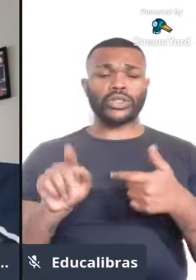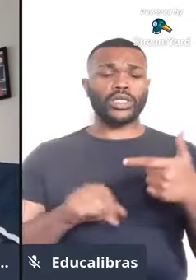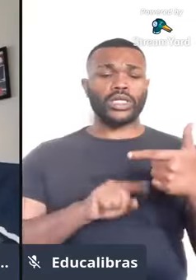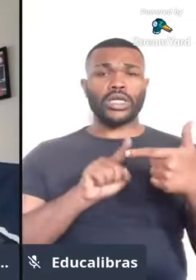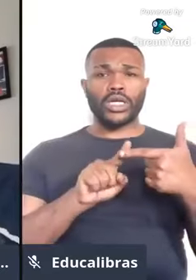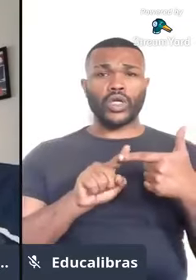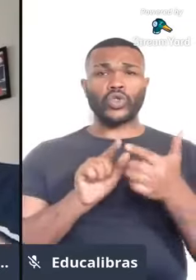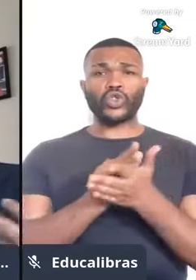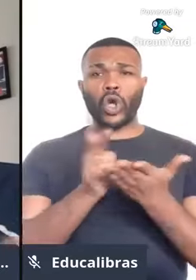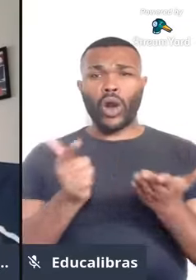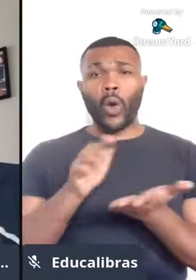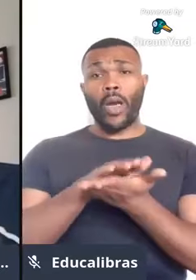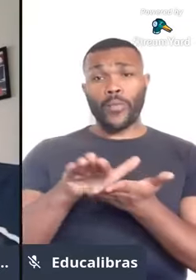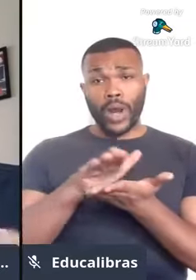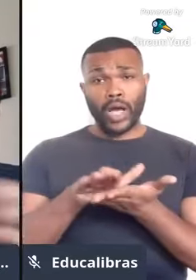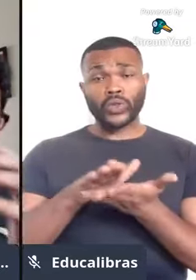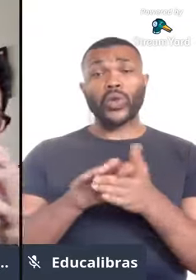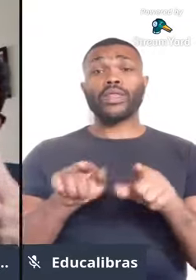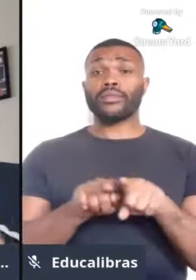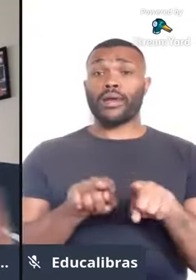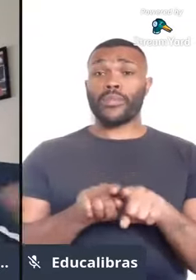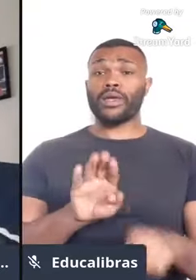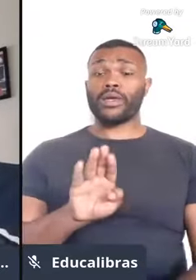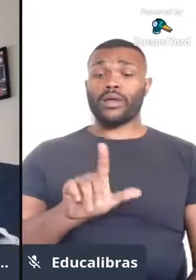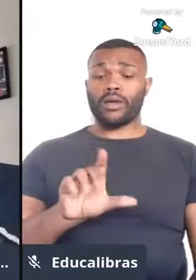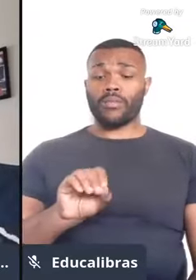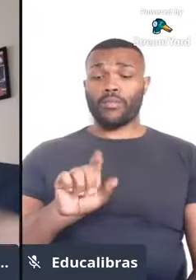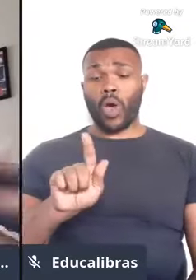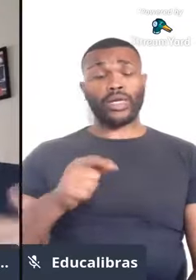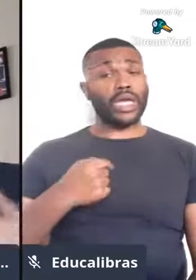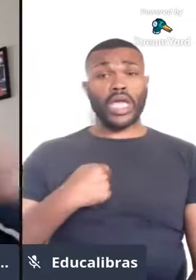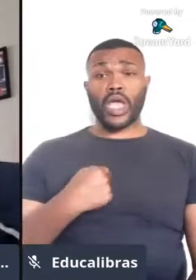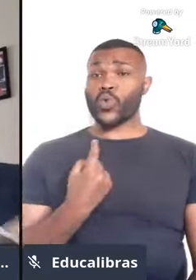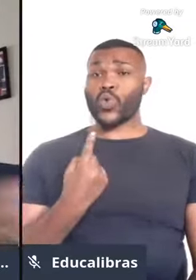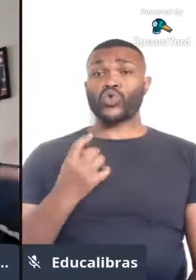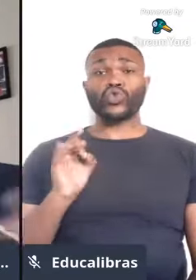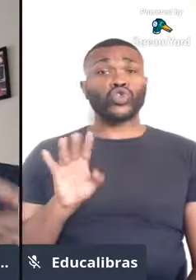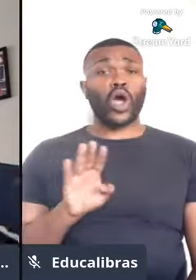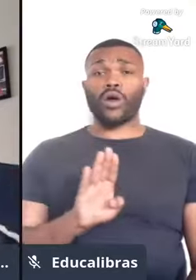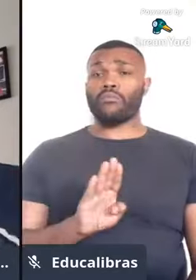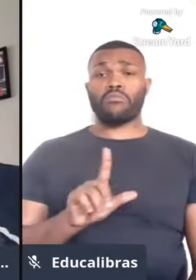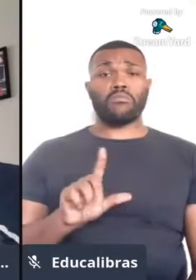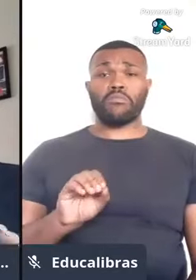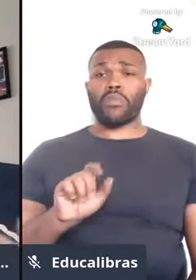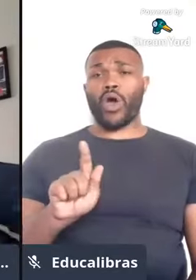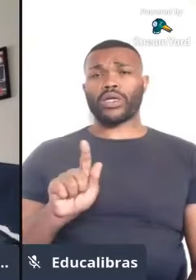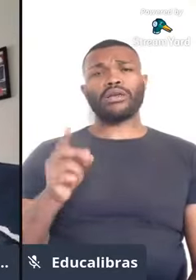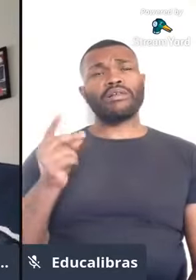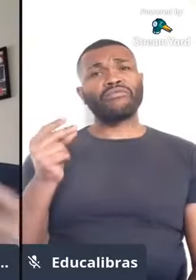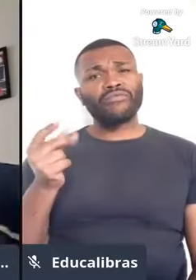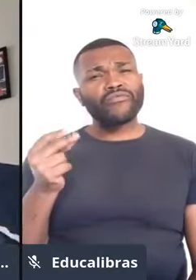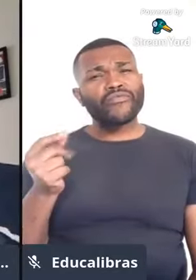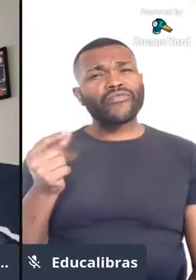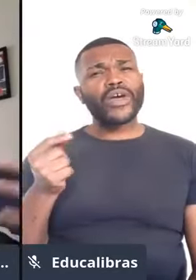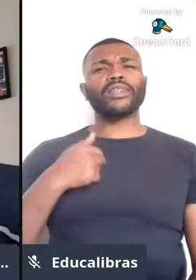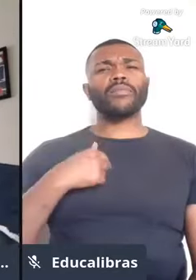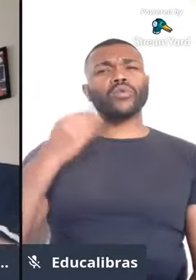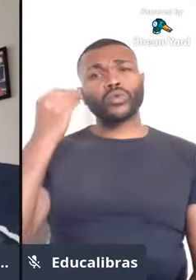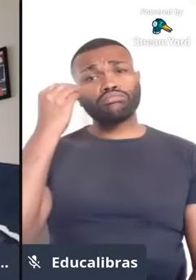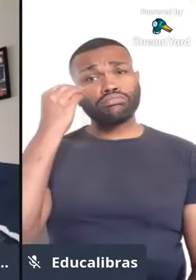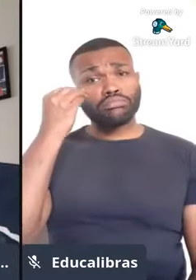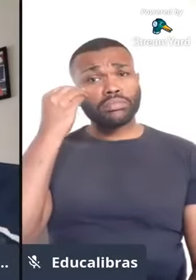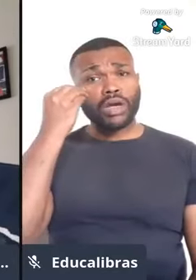tem o blog dele. Eu só tenho o meu blog. Eu não tenho coluna impressa, faz muito tempo que eu tento fazer